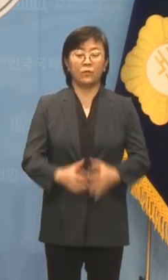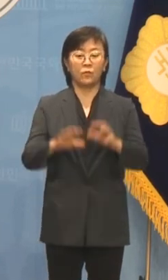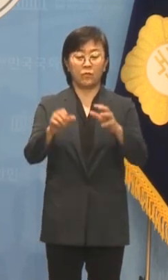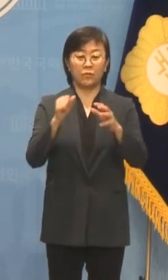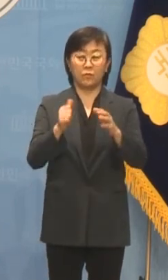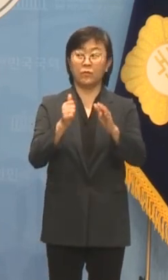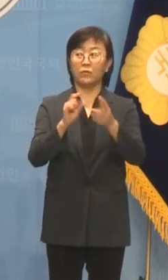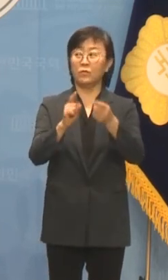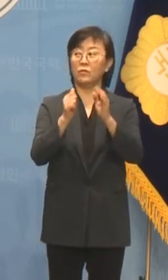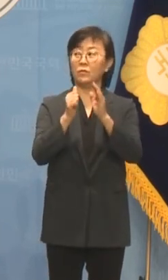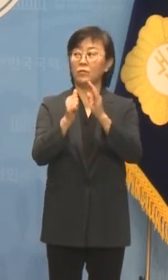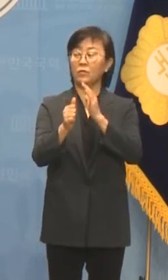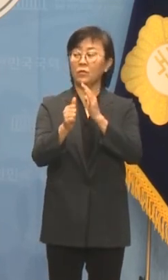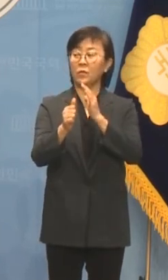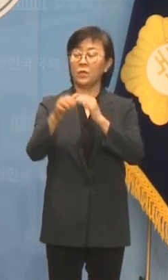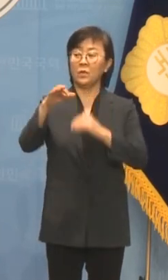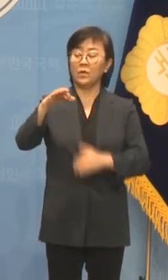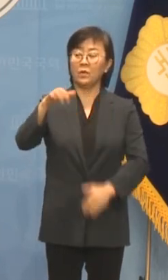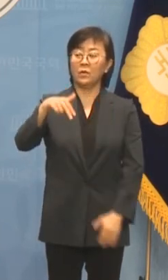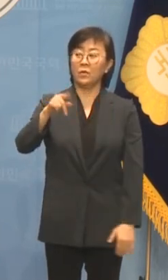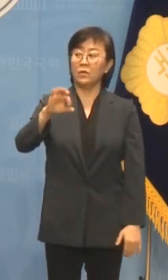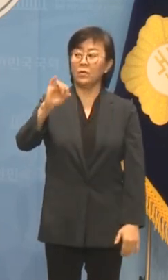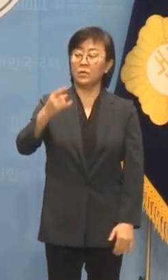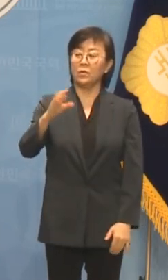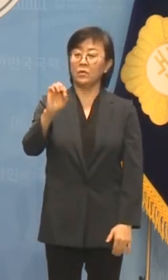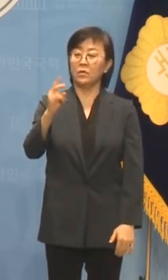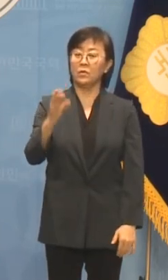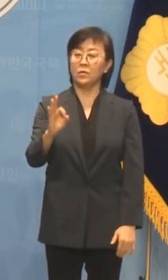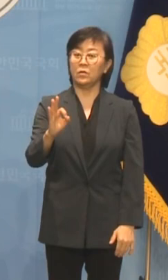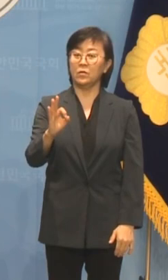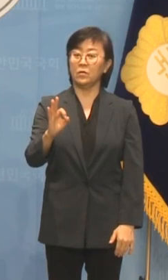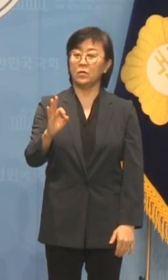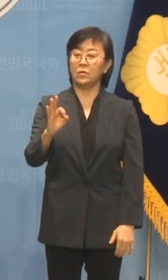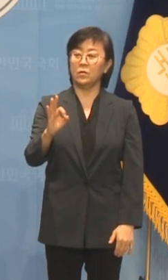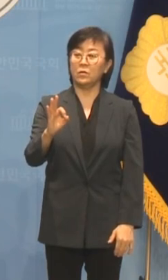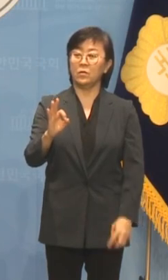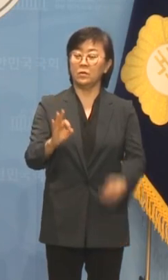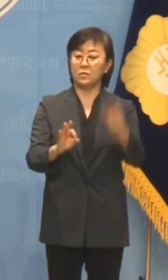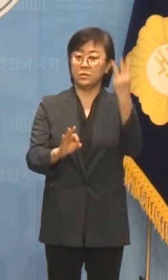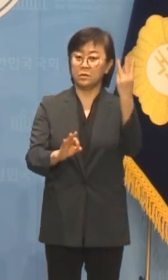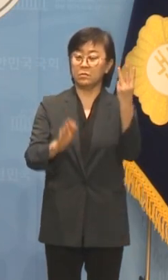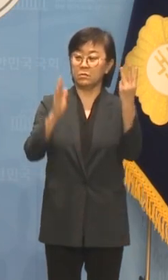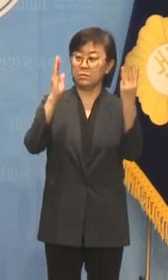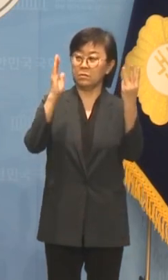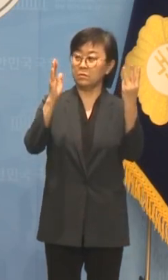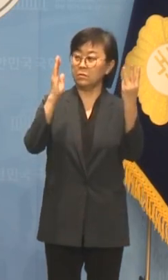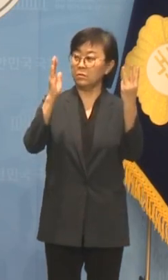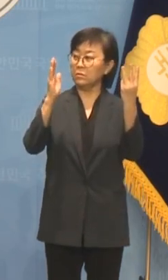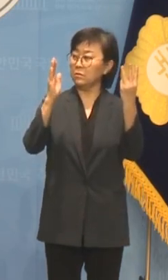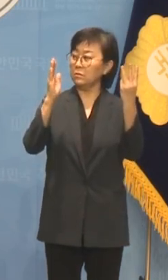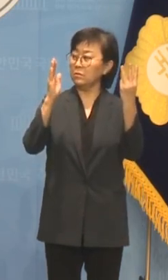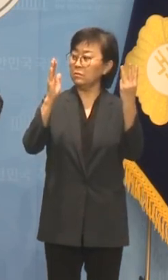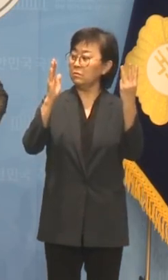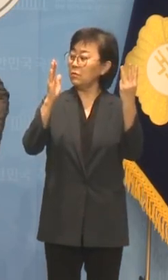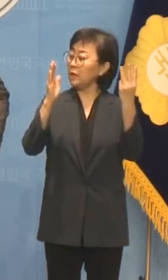국민의힘 원내대변인 정의용입니다. 오늘 논평으로 낸 3건에 대해서 온마이크 하도록 하겠습니다.